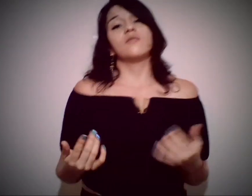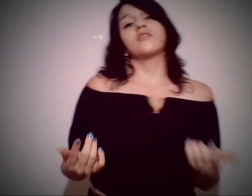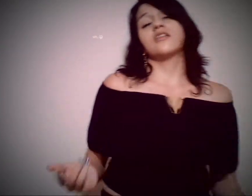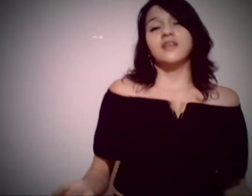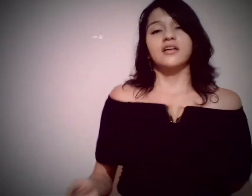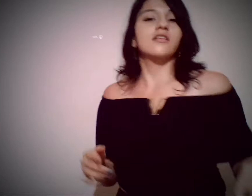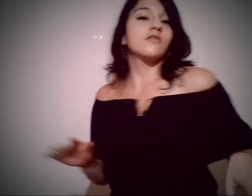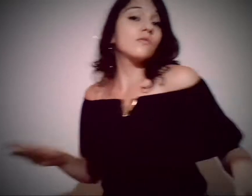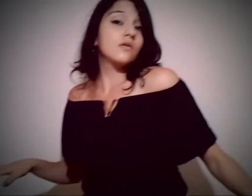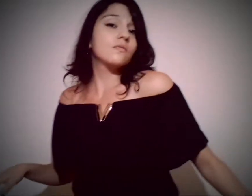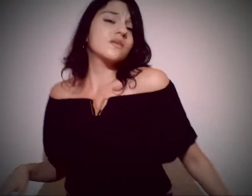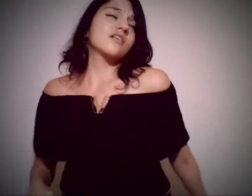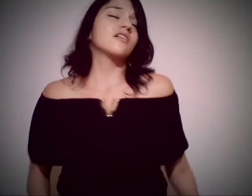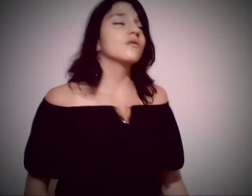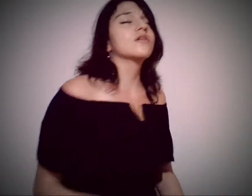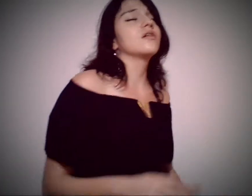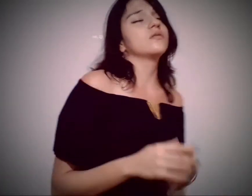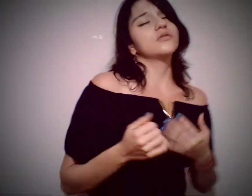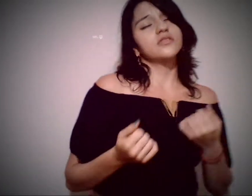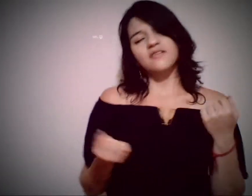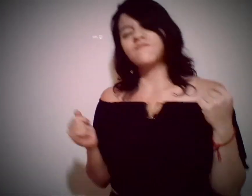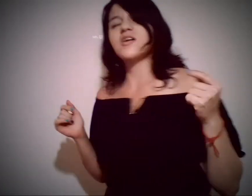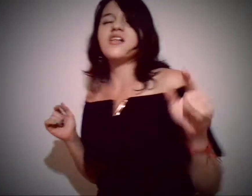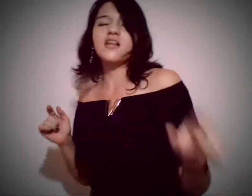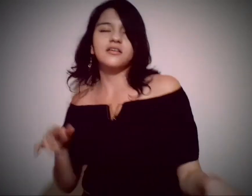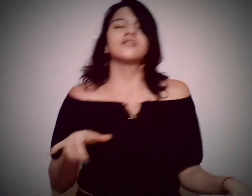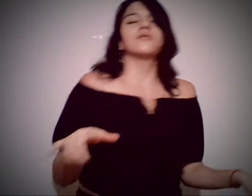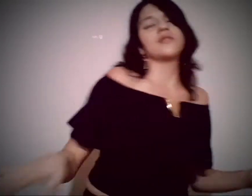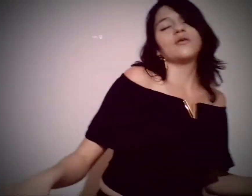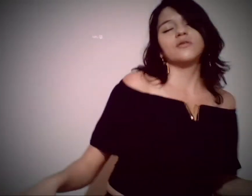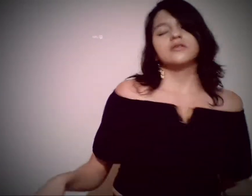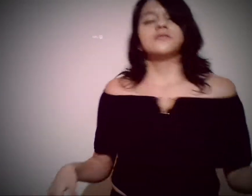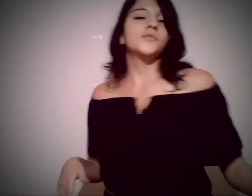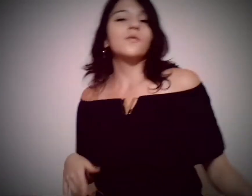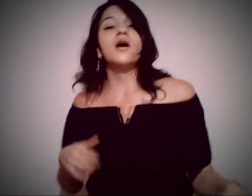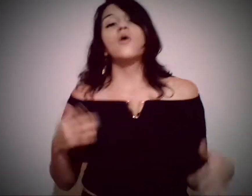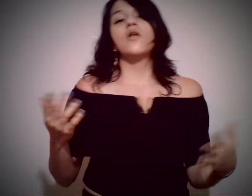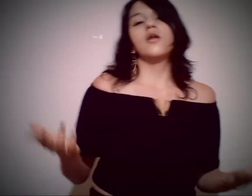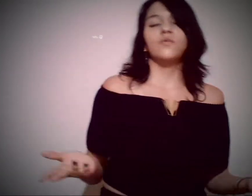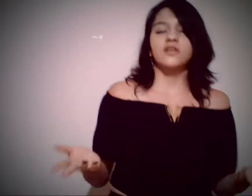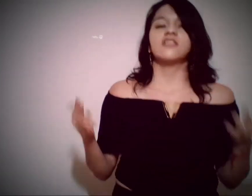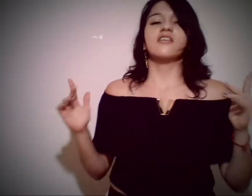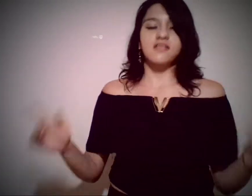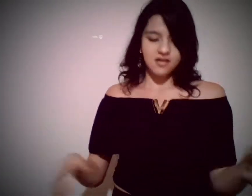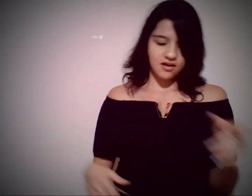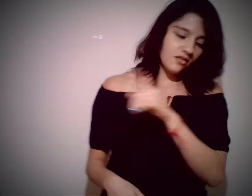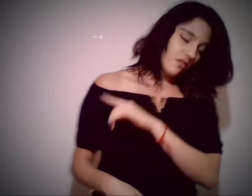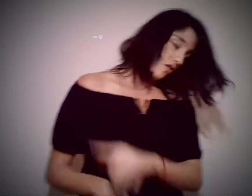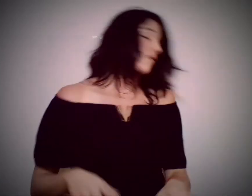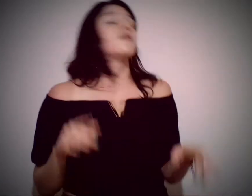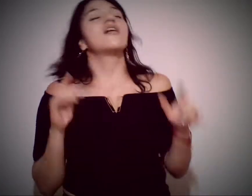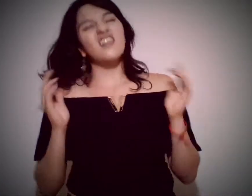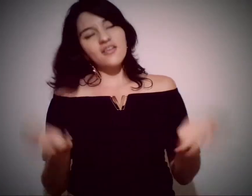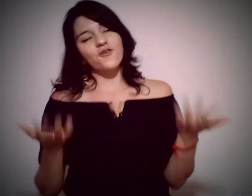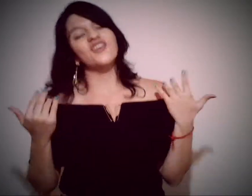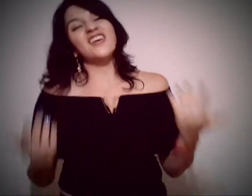Vivo pasando la noche en penas, y sigo cantando bajo la luna llena Súbeme la radio, que esta es mi